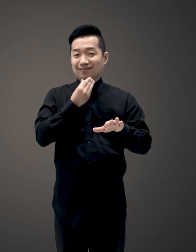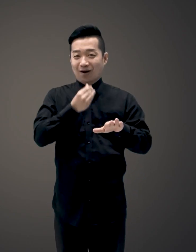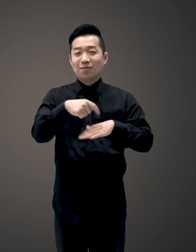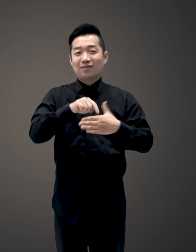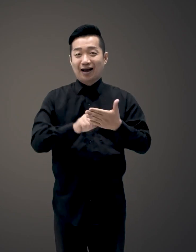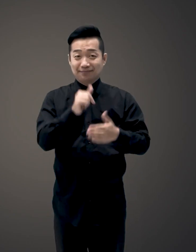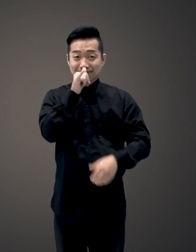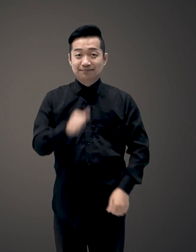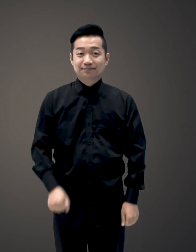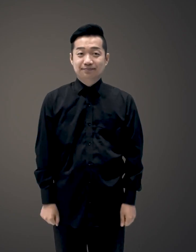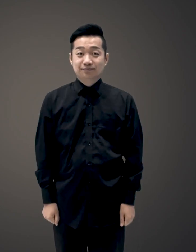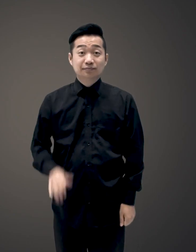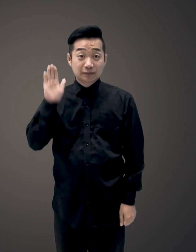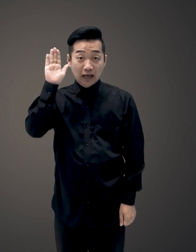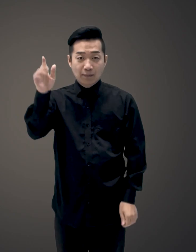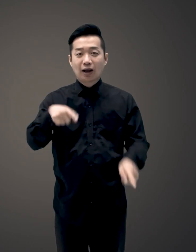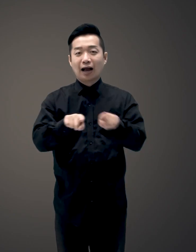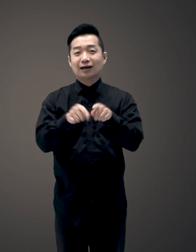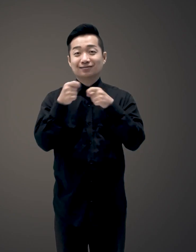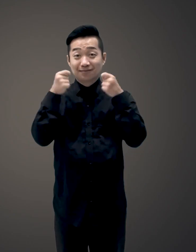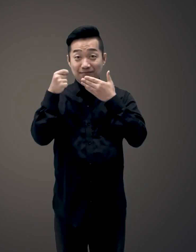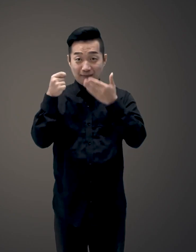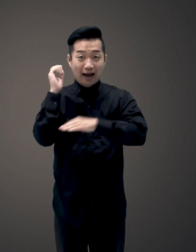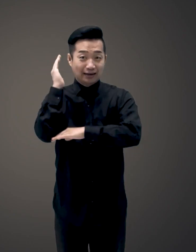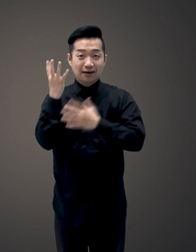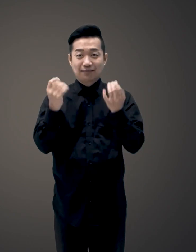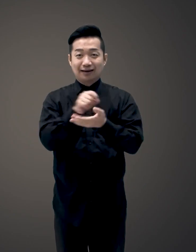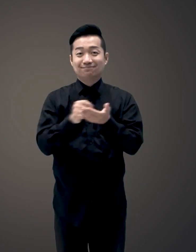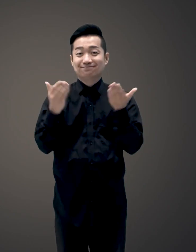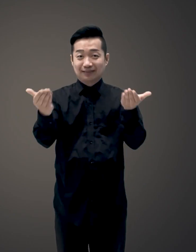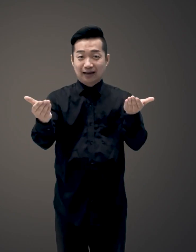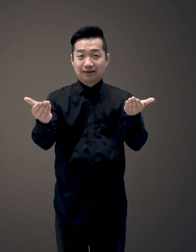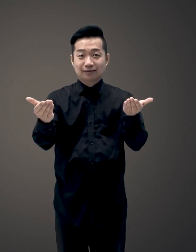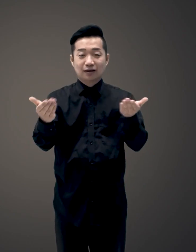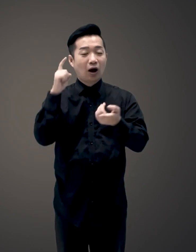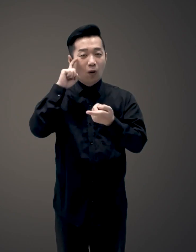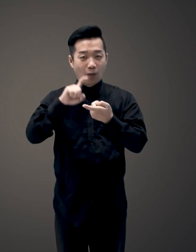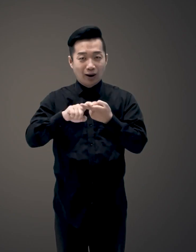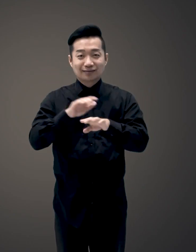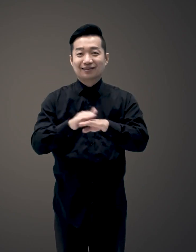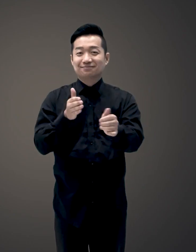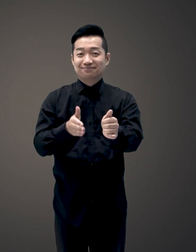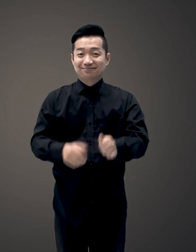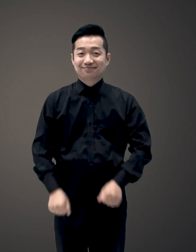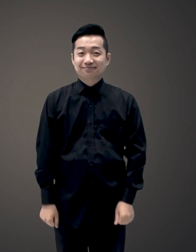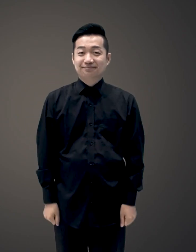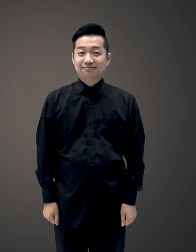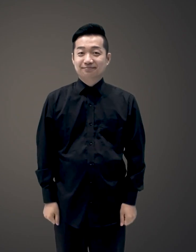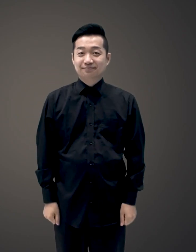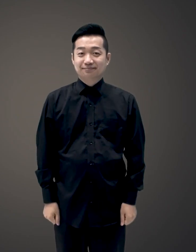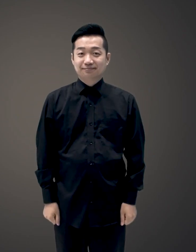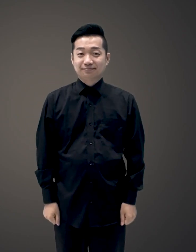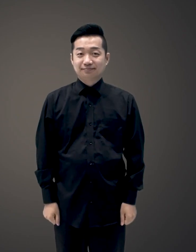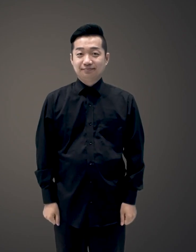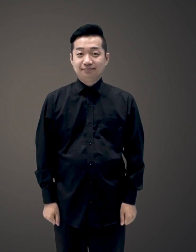행복한 마음이 듭니다. 앞으로도 함께 웃을 수 있는 이야기를 많이 쓰겠습니다. 많은 관심